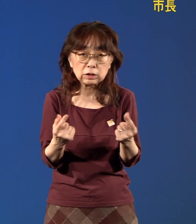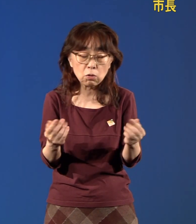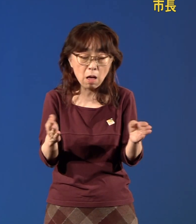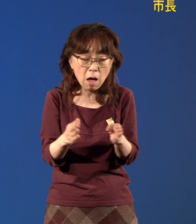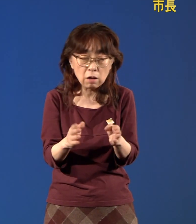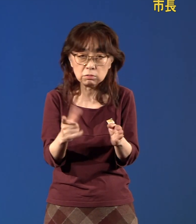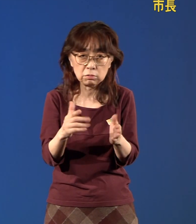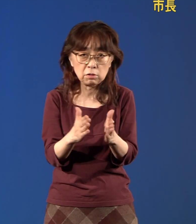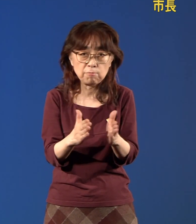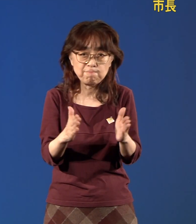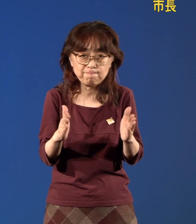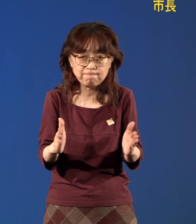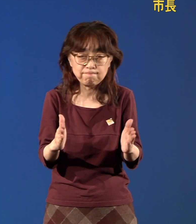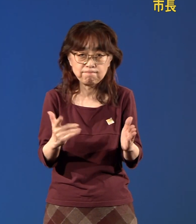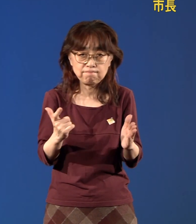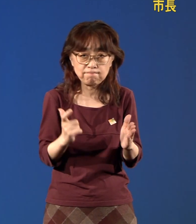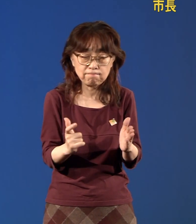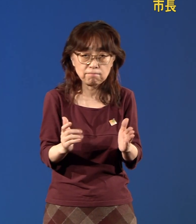ますので、